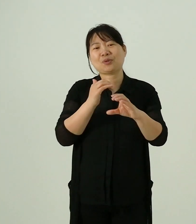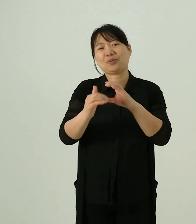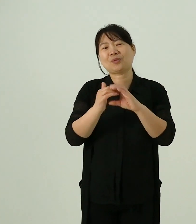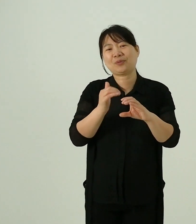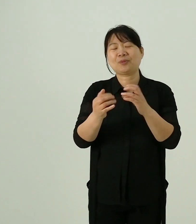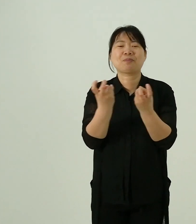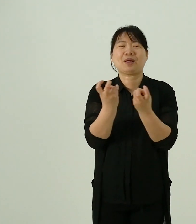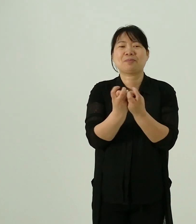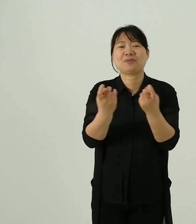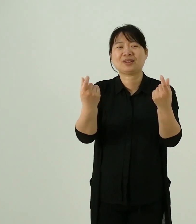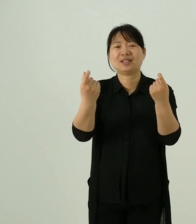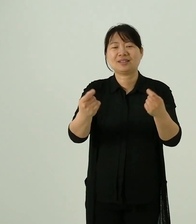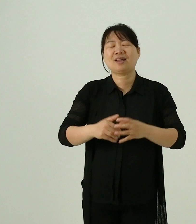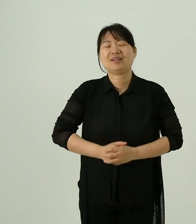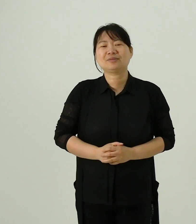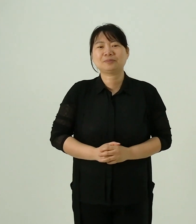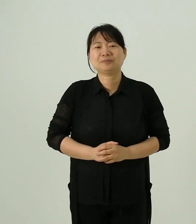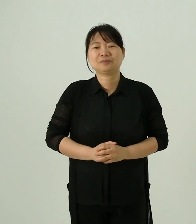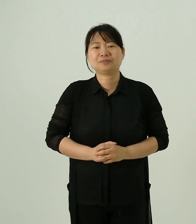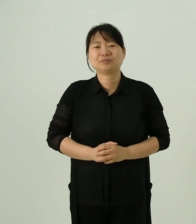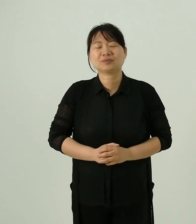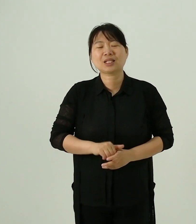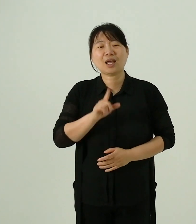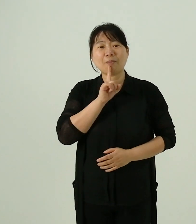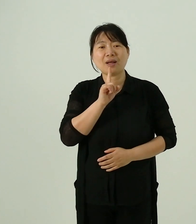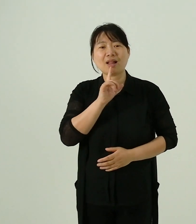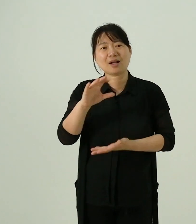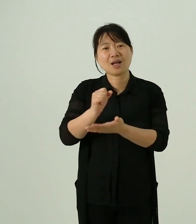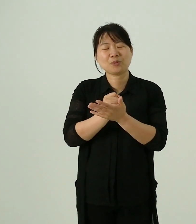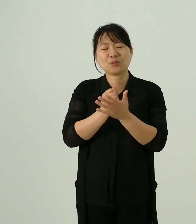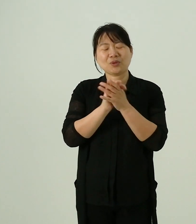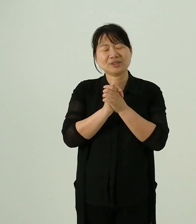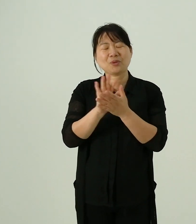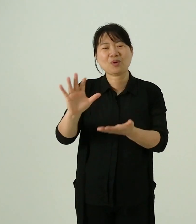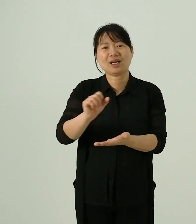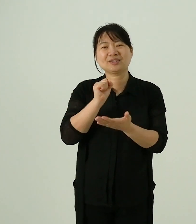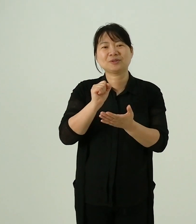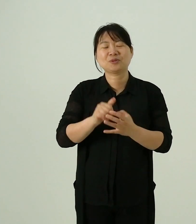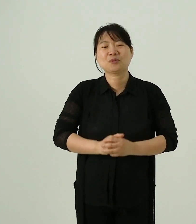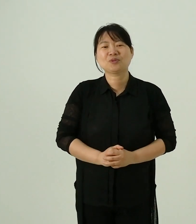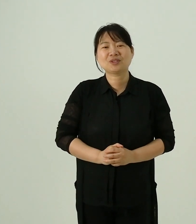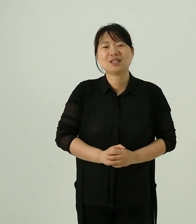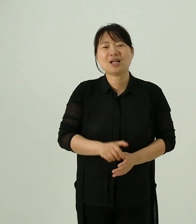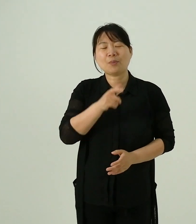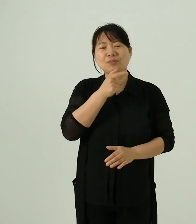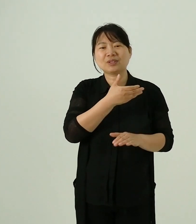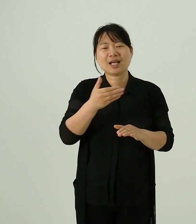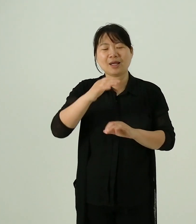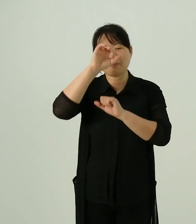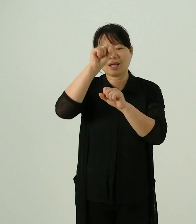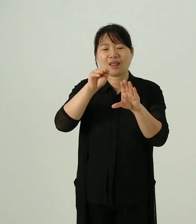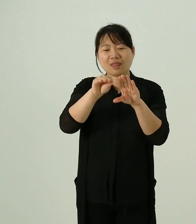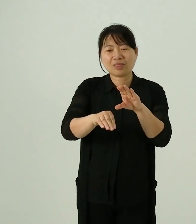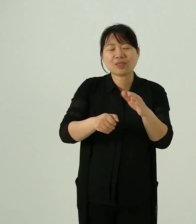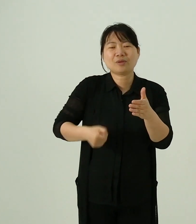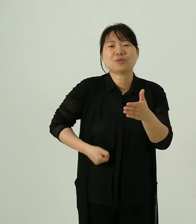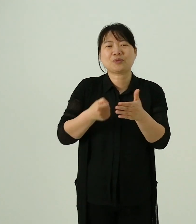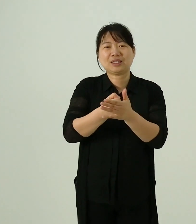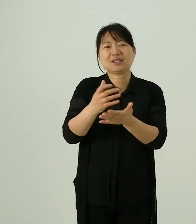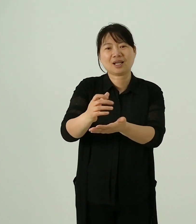방법입니다. 스킨십은 말씀으로, 기도로, 물가에 발을 딛는